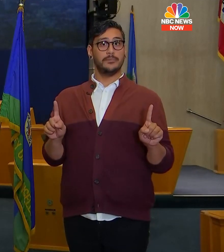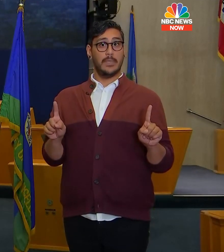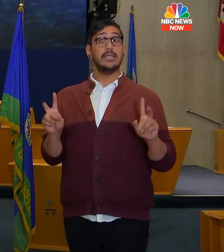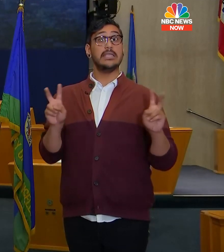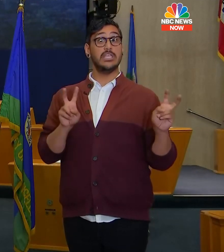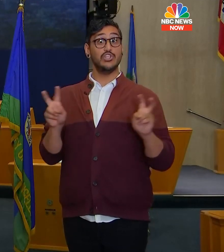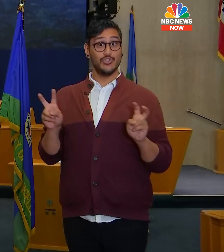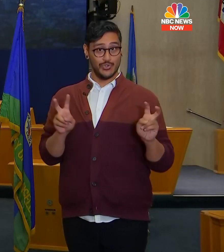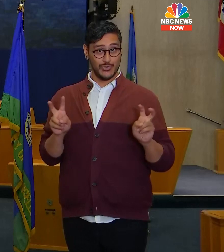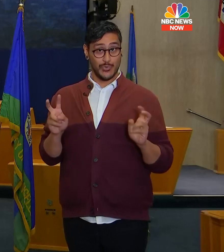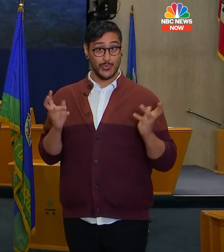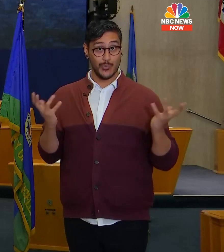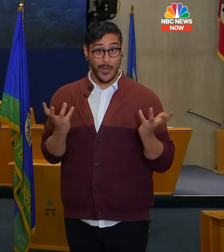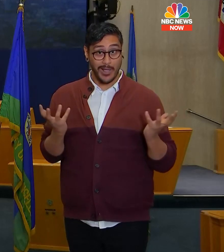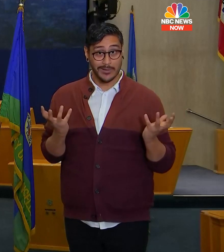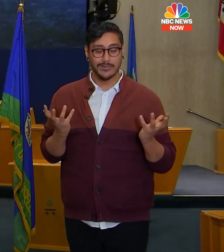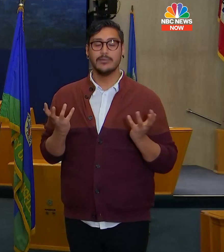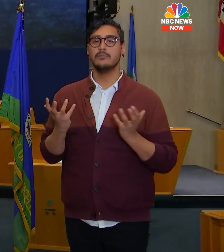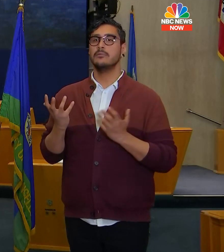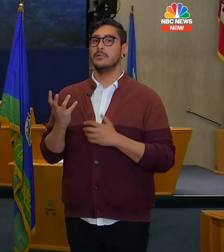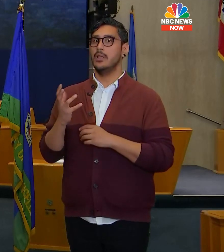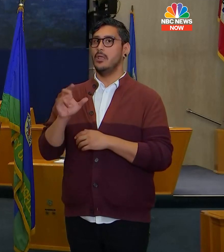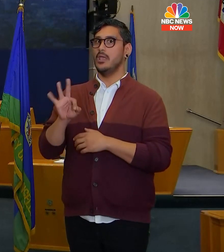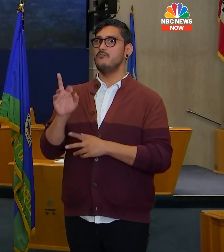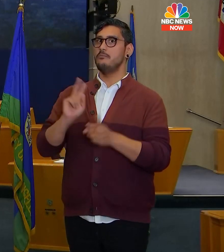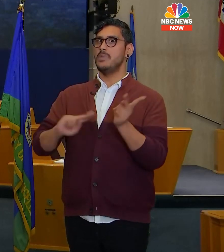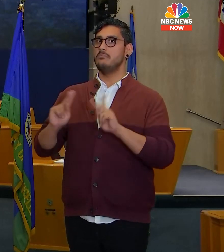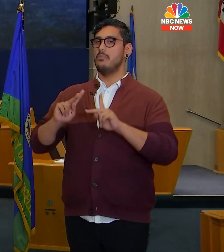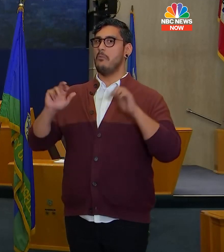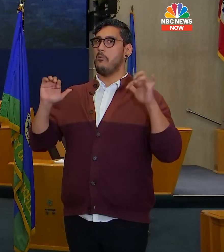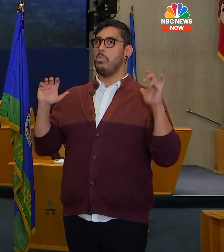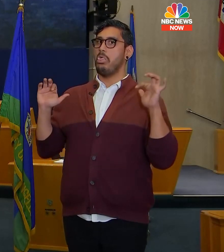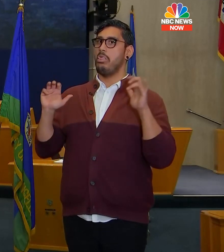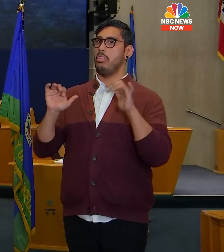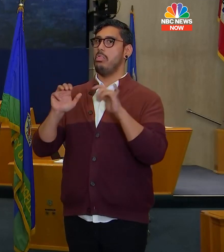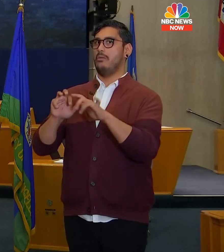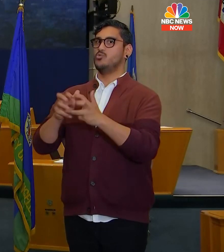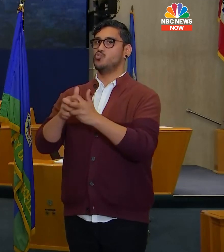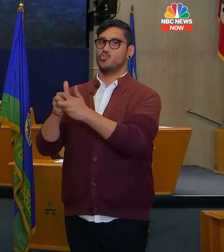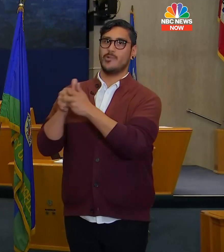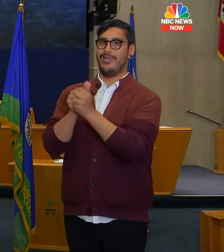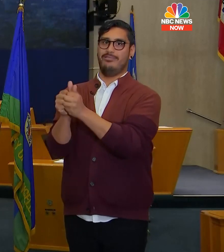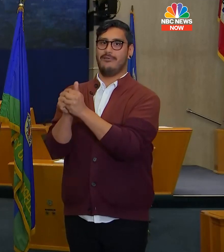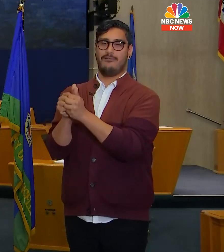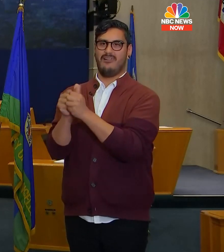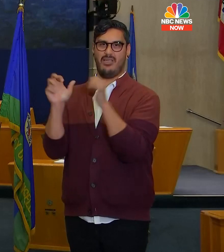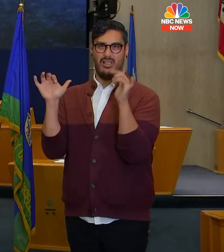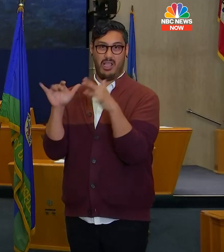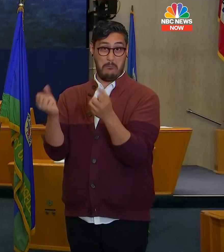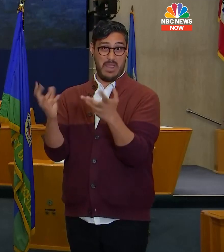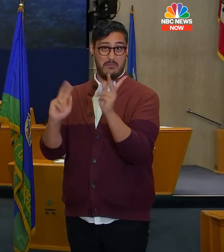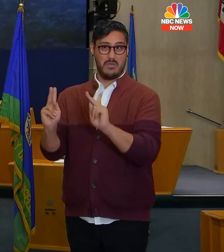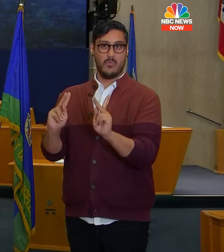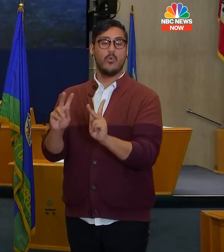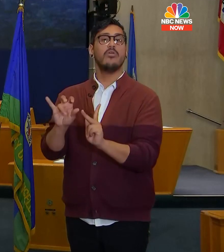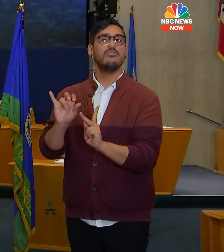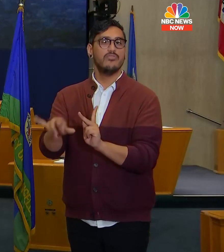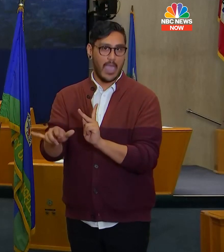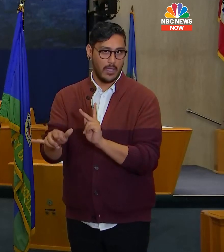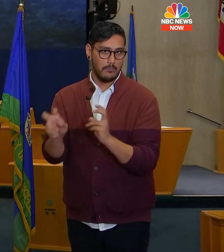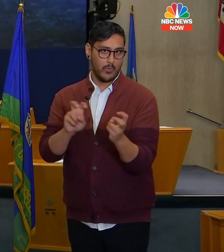existe cuando se juntan personas en un área muy confinado. Eso es el peligro y estamos tratando de evitar eso.